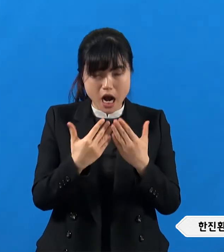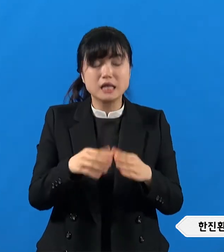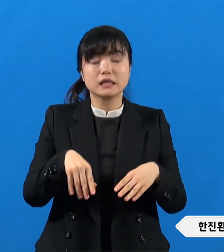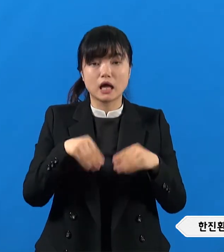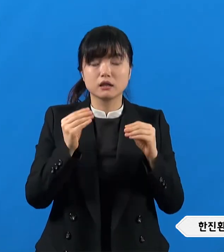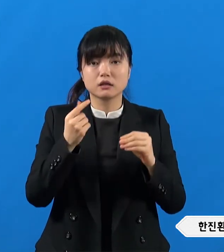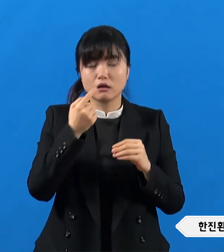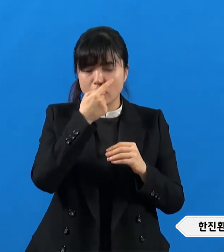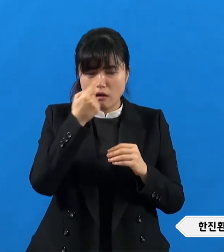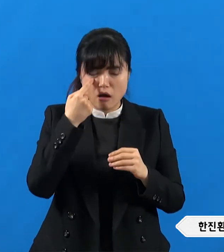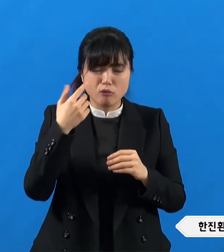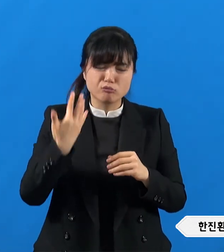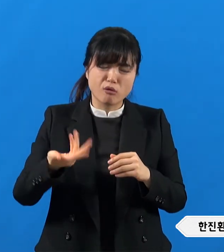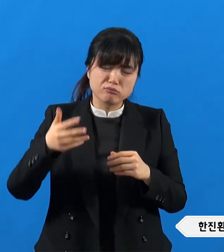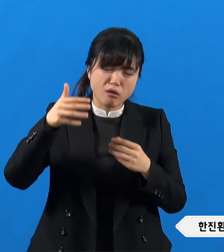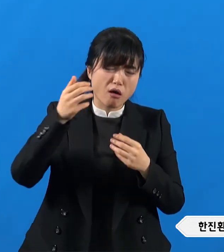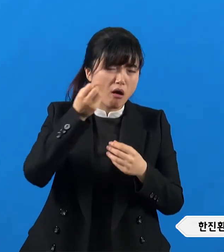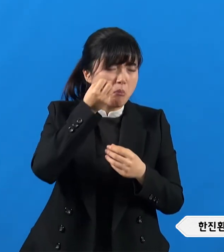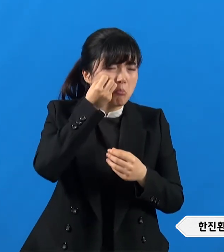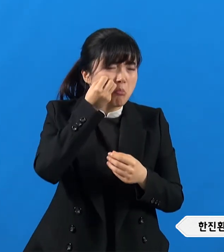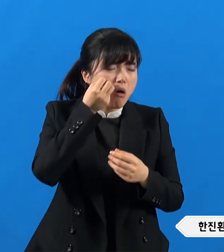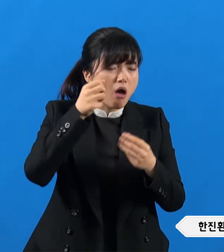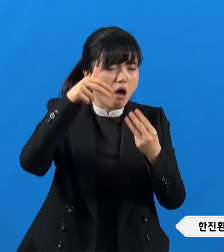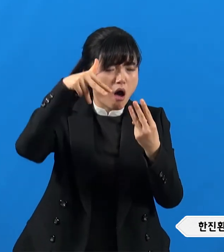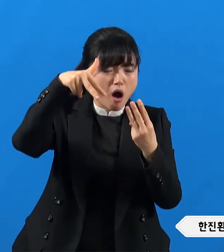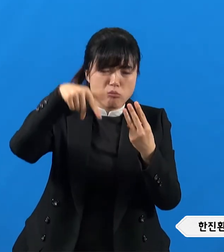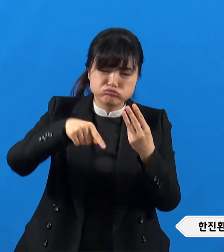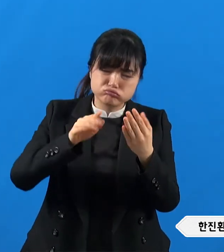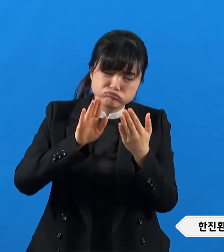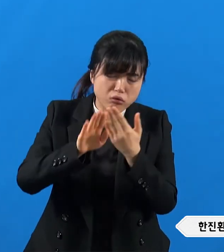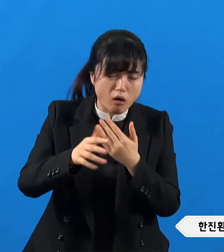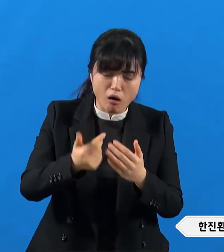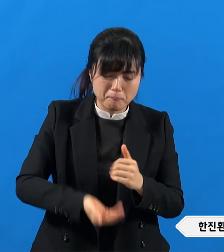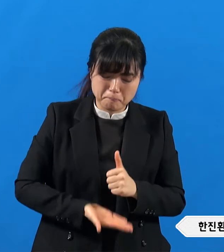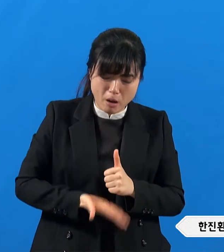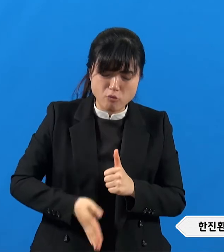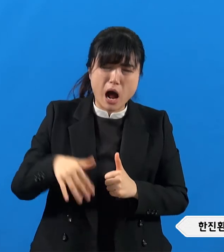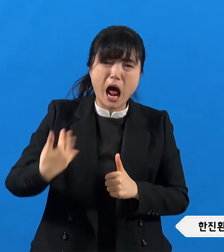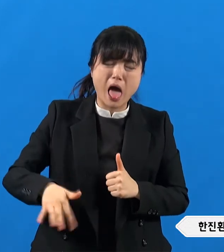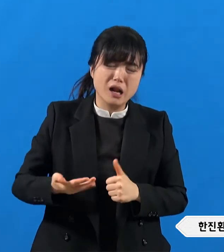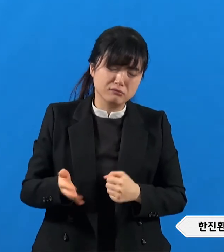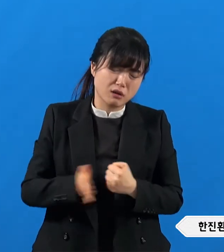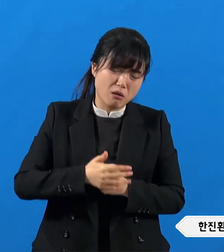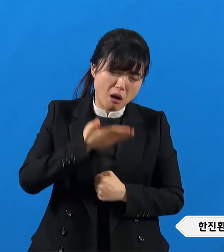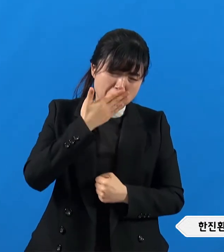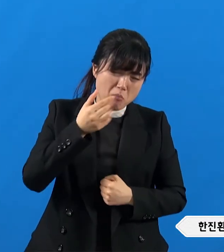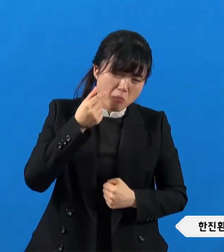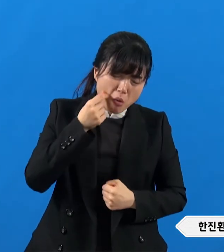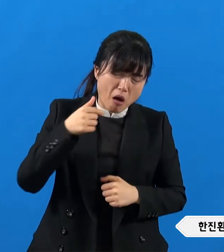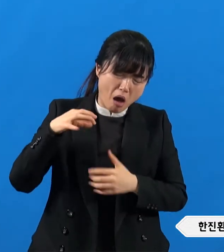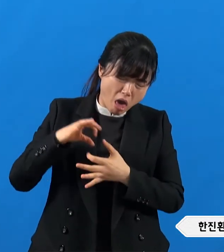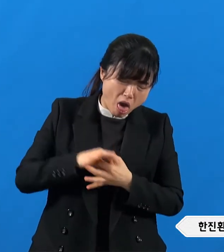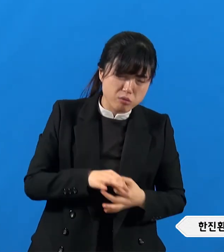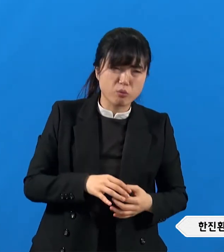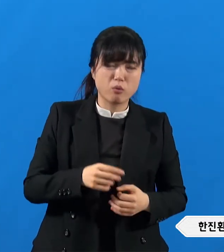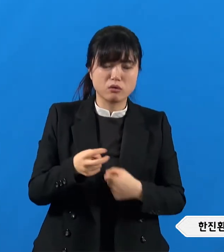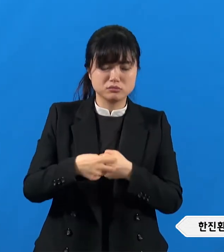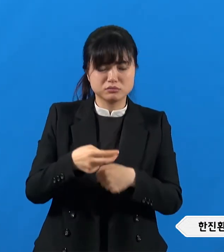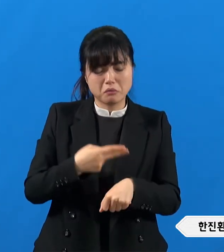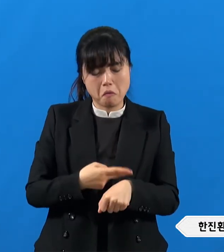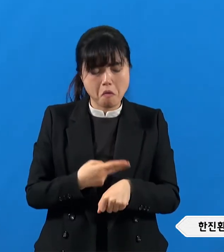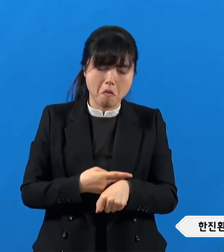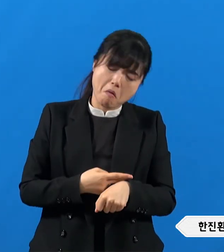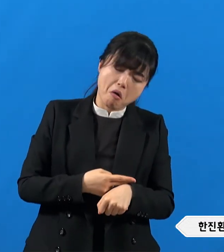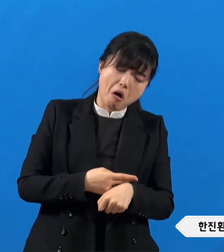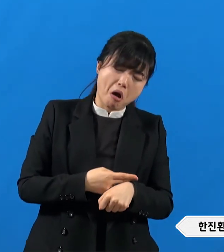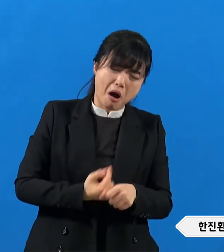주가 됐는데도 방구가 안 나온다는 것입니다. 그래서 제대로 뭘 먹지도 못하고 의사도 이 재수술을